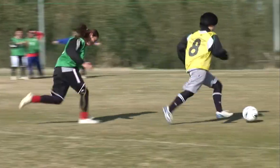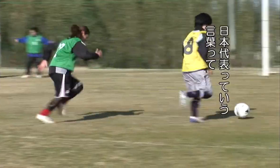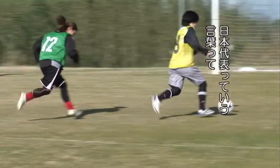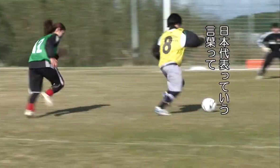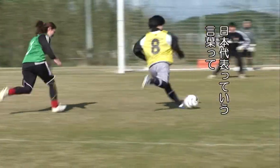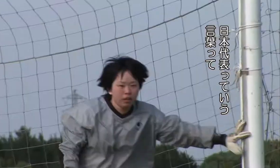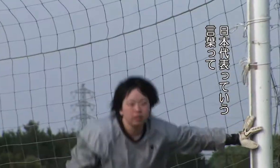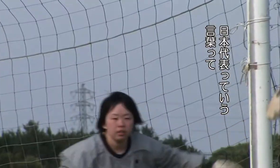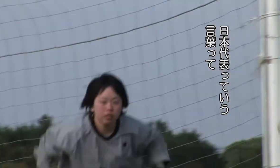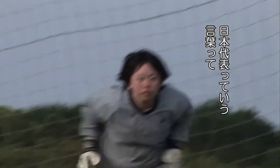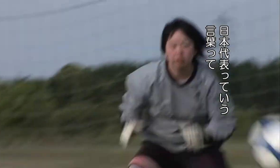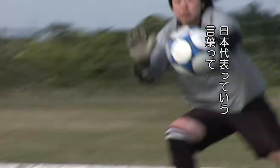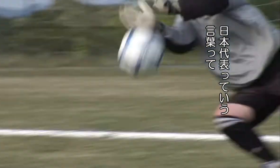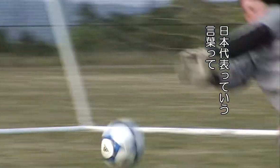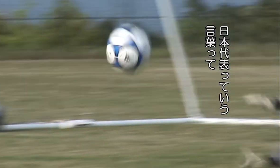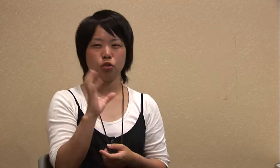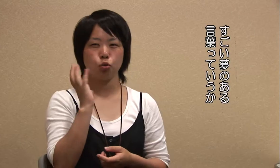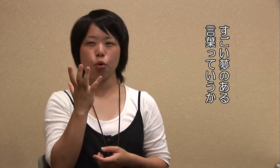フォンターピョっていう言葉ってすごい